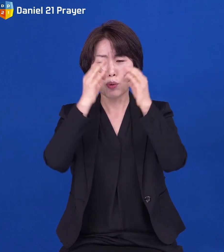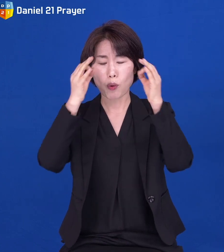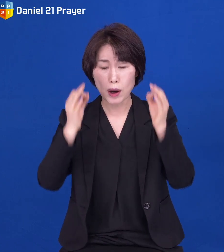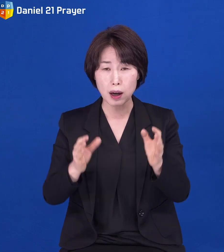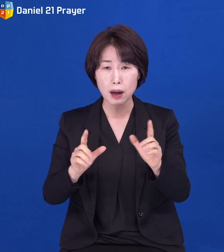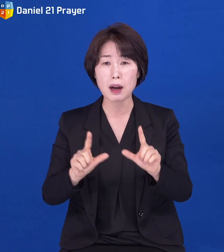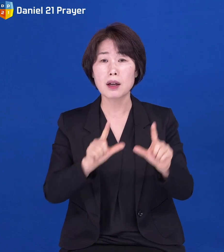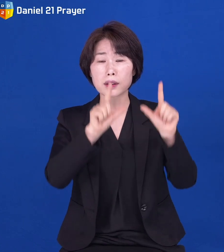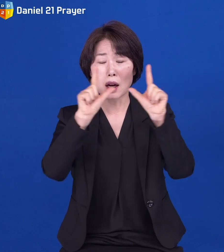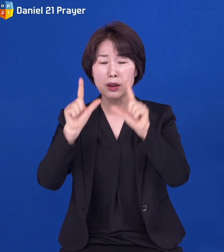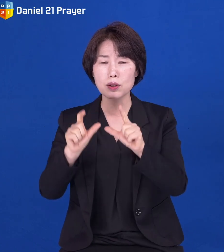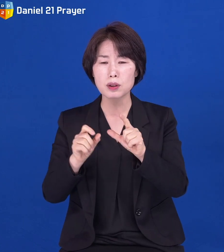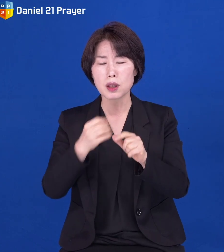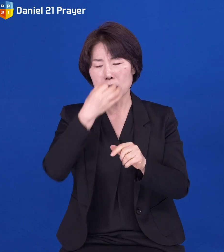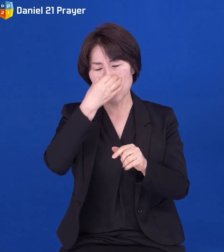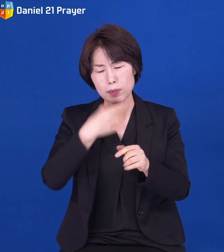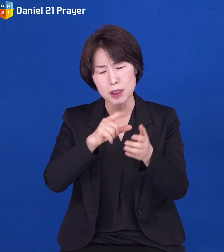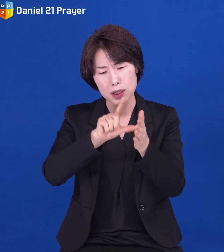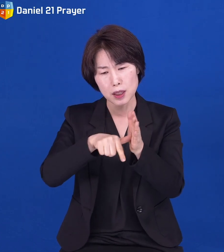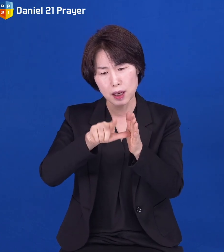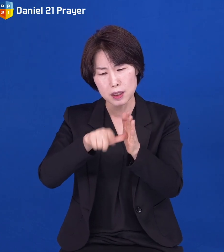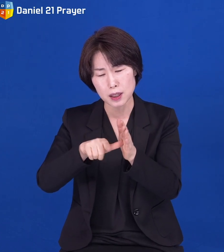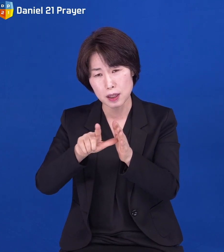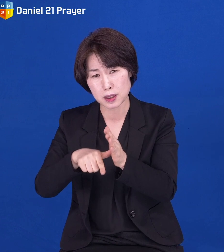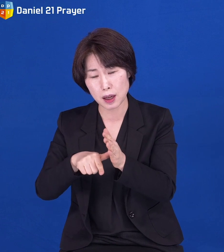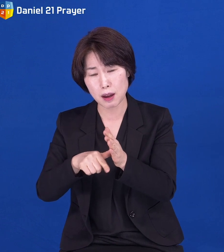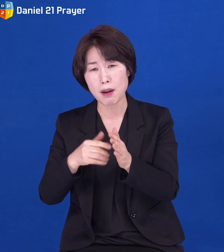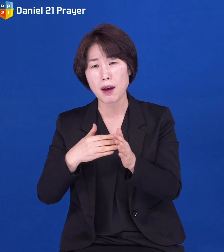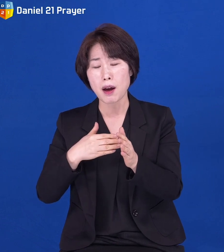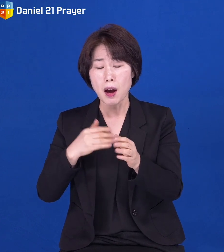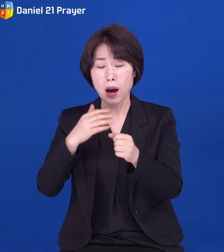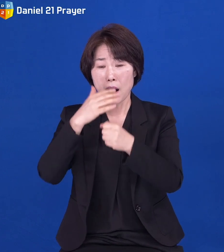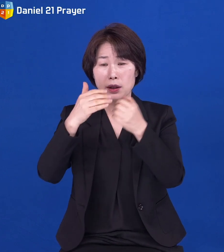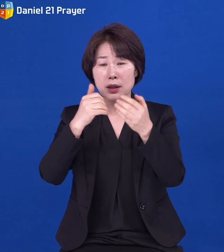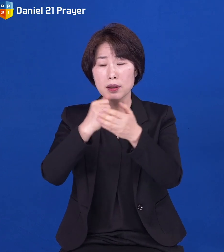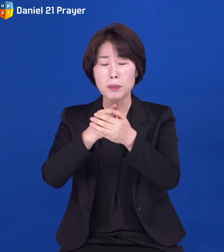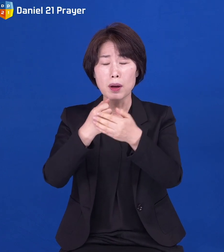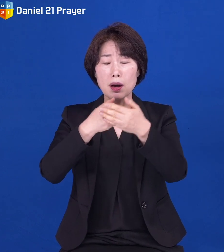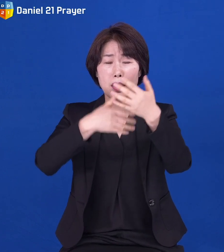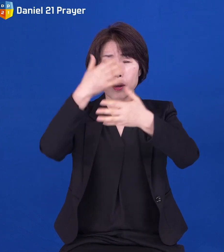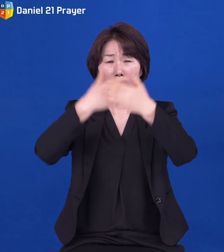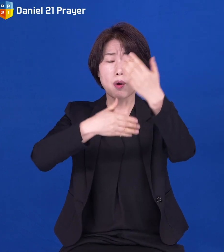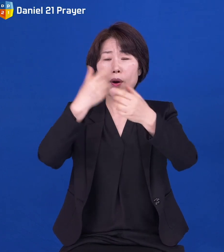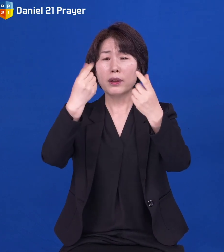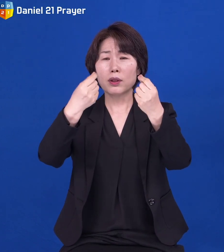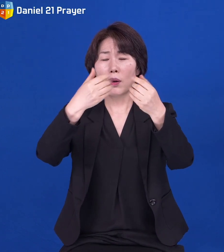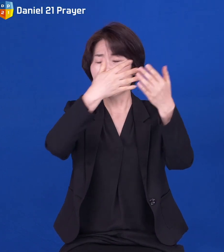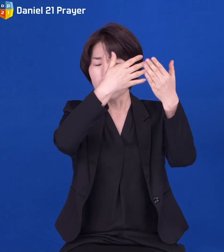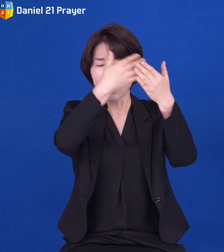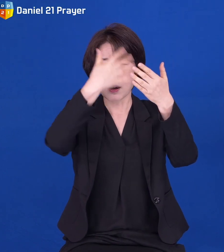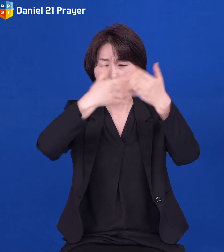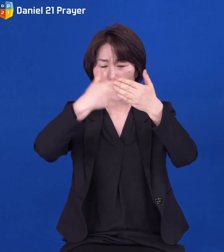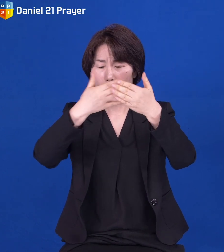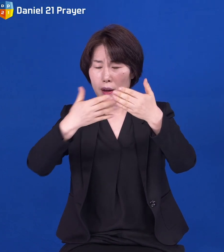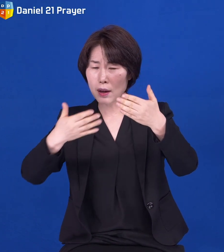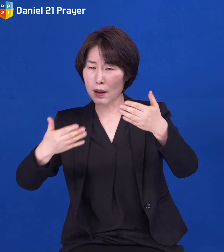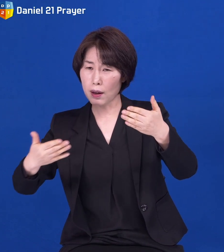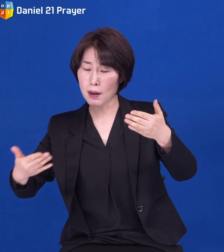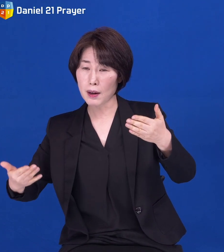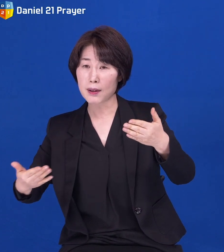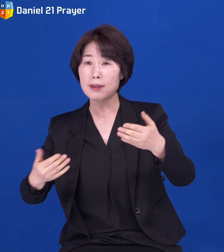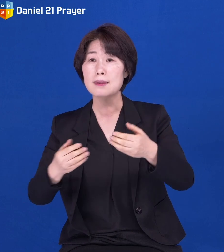모든 힘들었던 모든 위기의 순간들을 하나님께서 다 보여주시면서 그 순간 저를 항상 도와주셨었구나. 하나님이 막 그거를